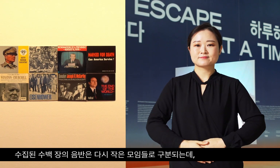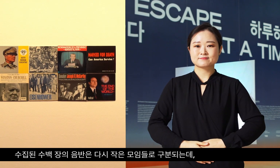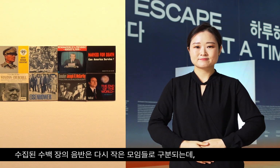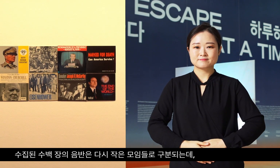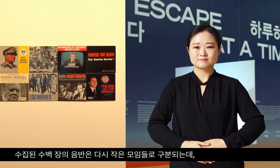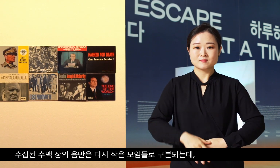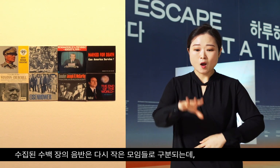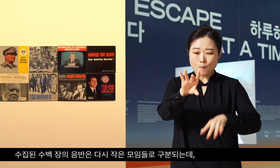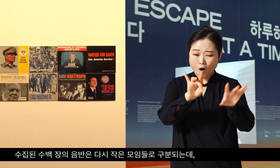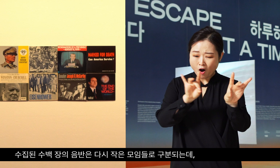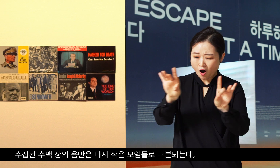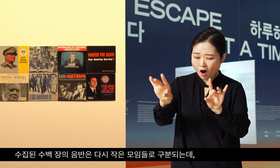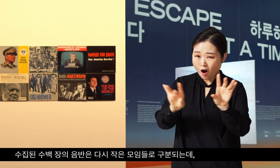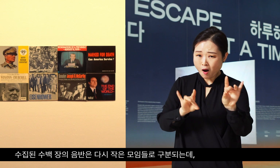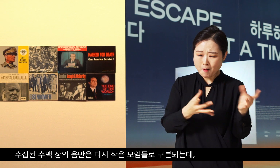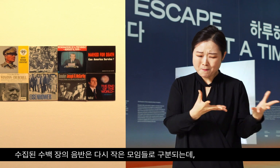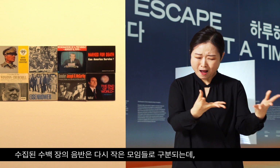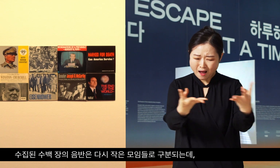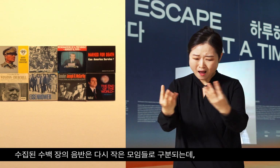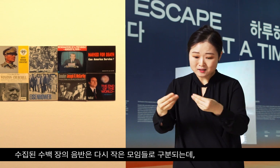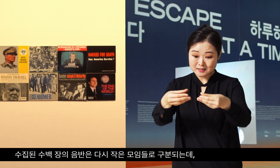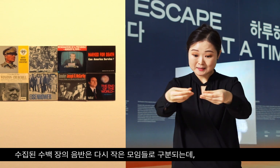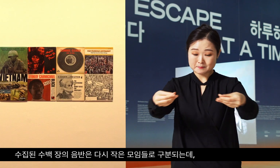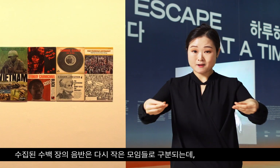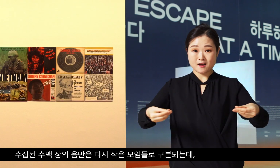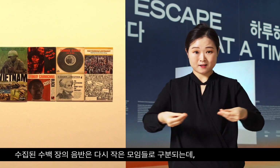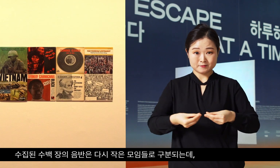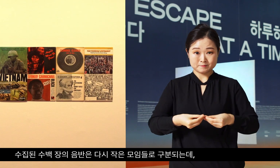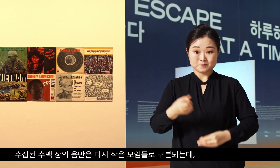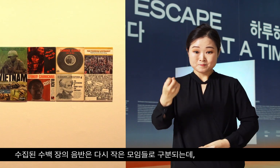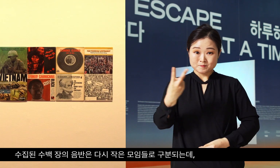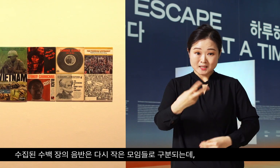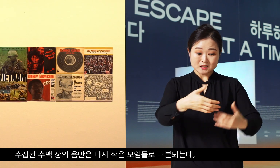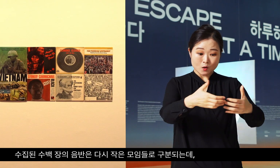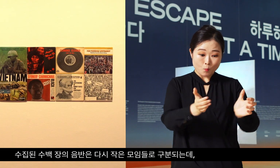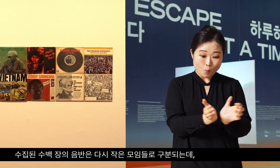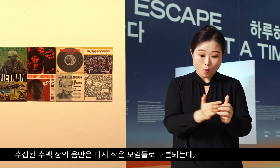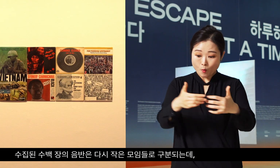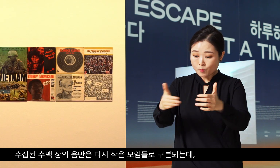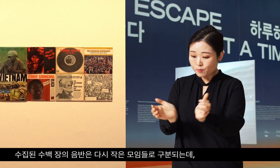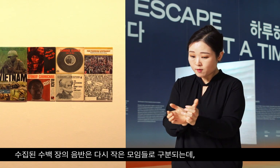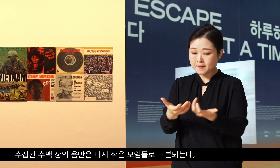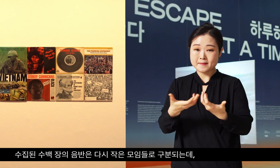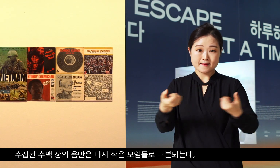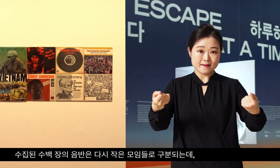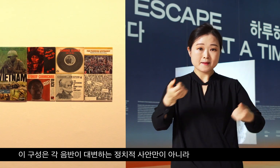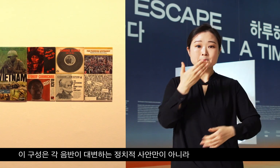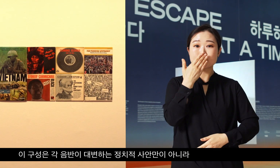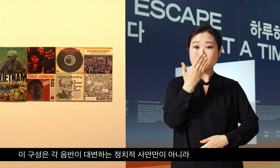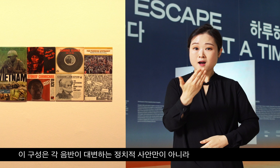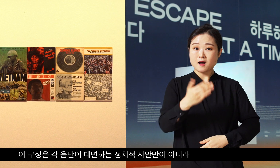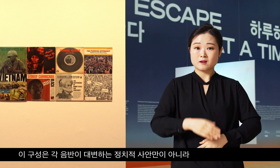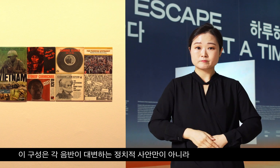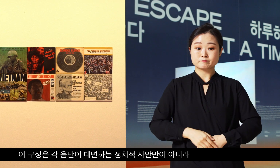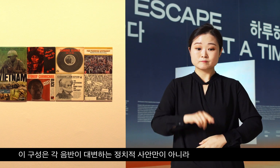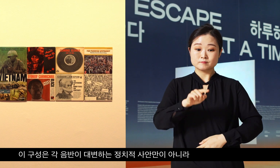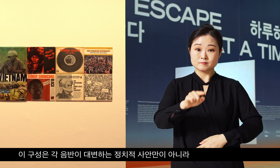수집된 수백 장의 음반은 다시 작은 모임들로 구분되는데 이 구성은 각